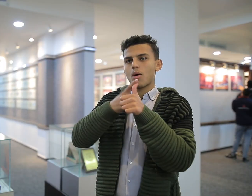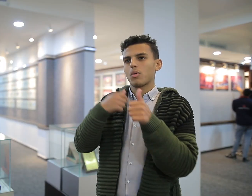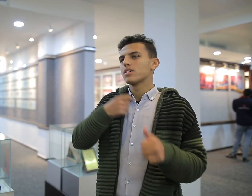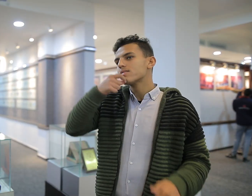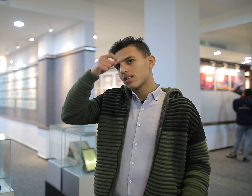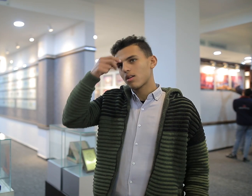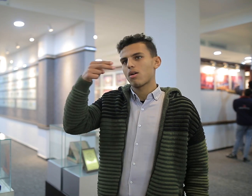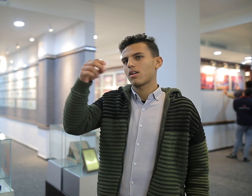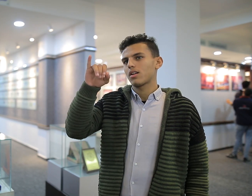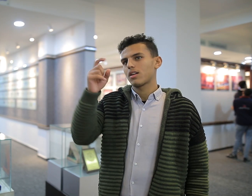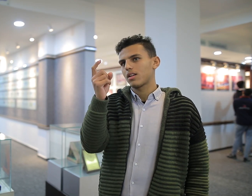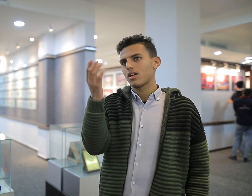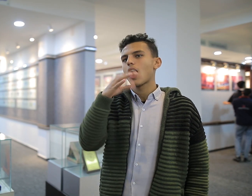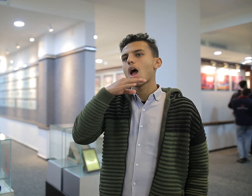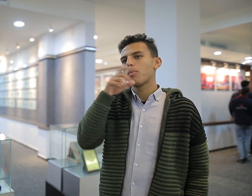أهلا وسهلا، اسمي